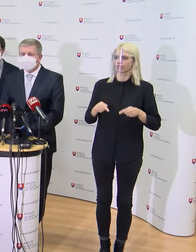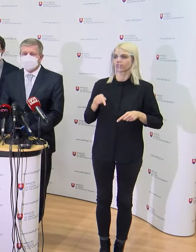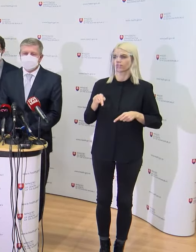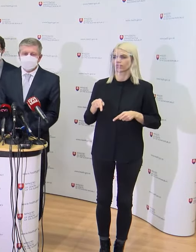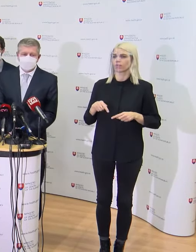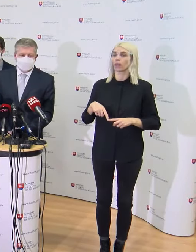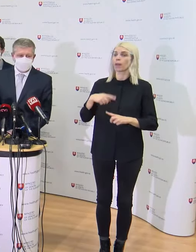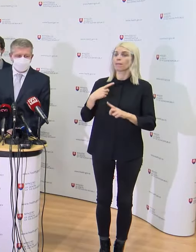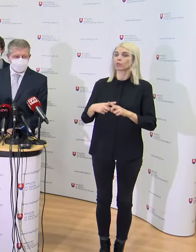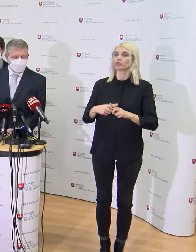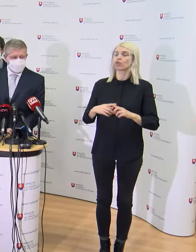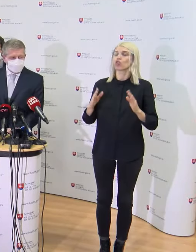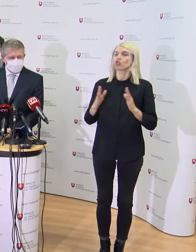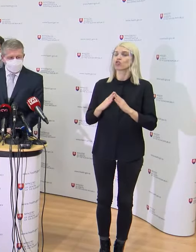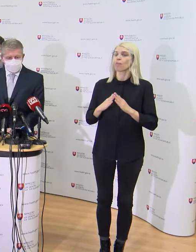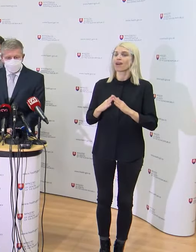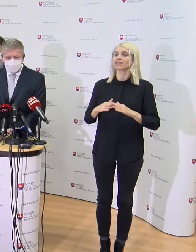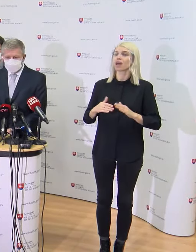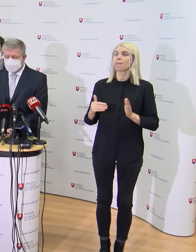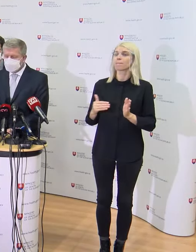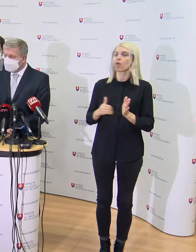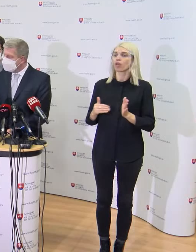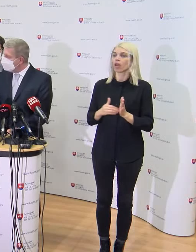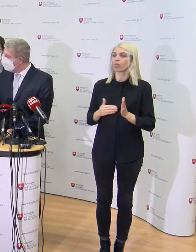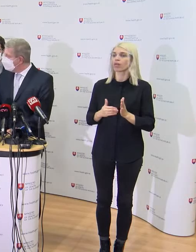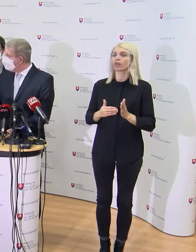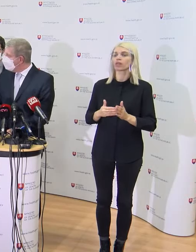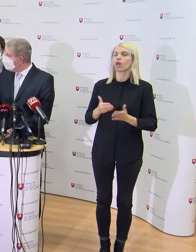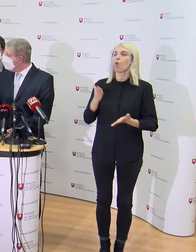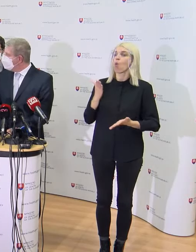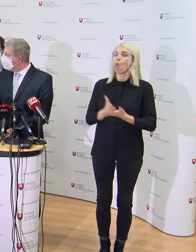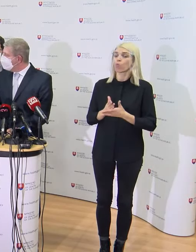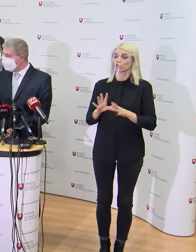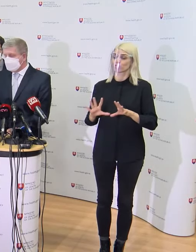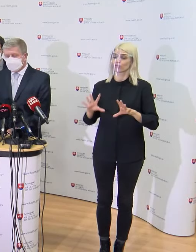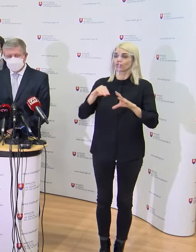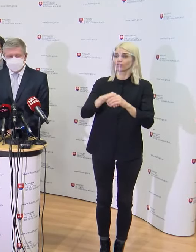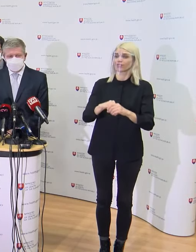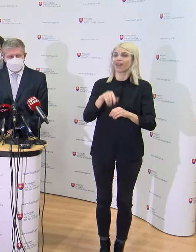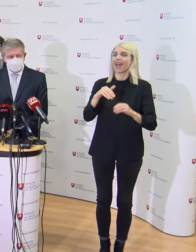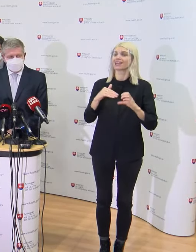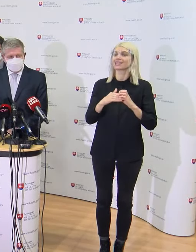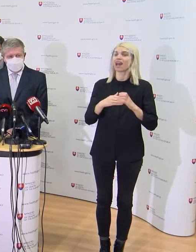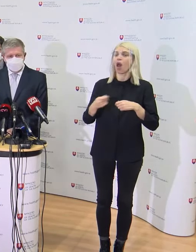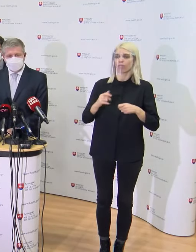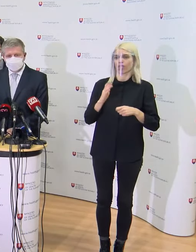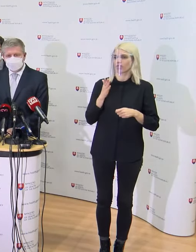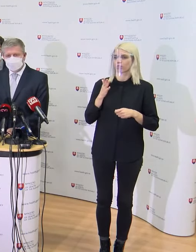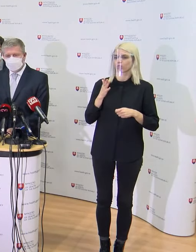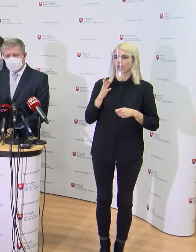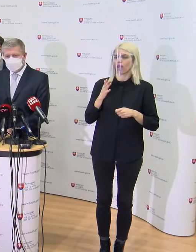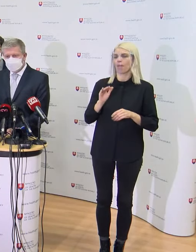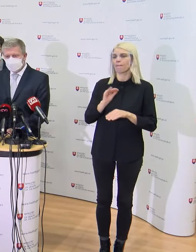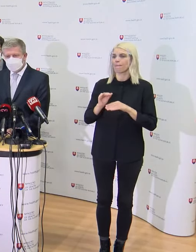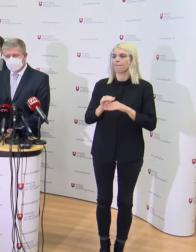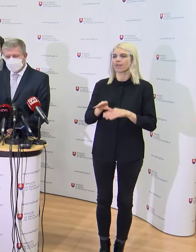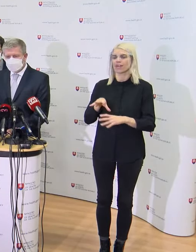potreby už nebudú súčasťou esenciálnych obchodov. Tu znovu chceme apelovať